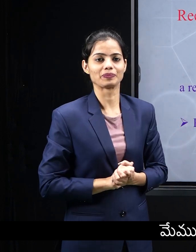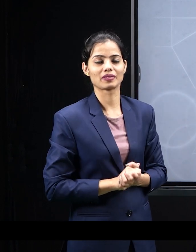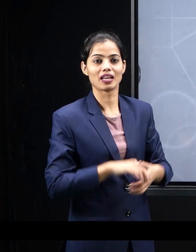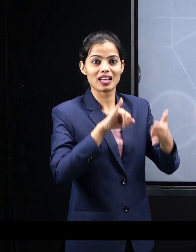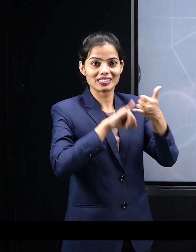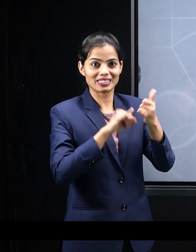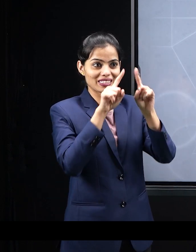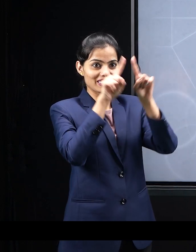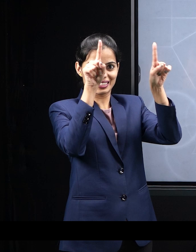చతురస్రం.